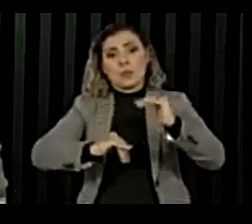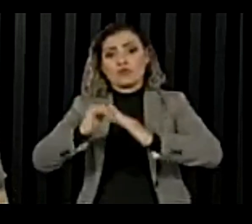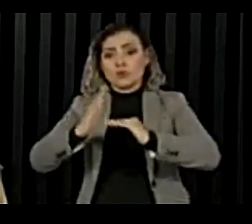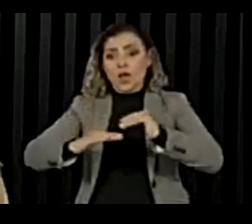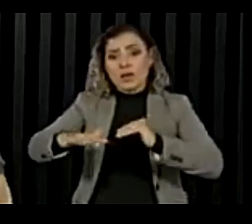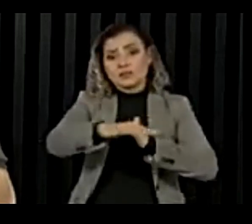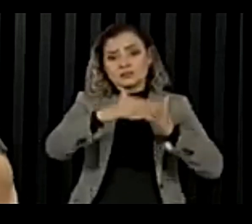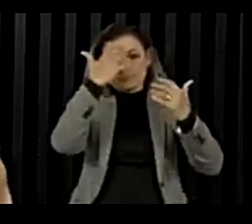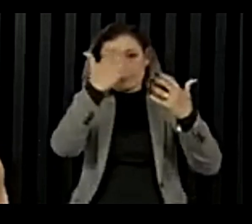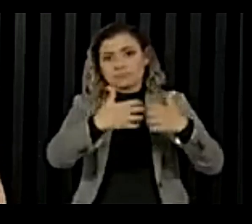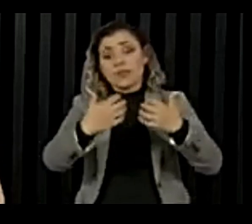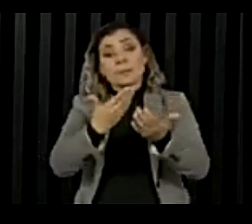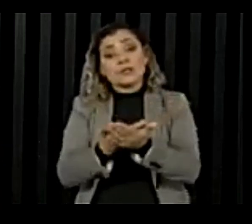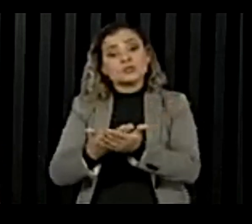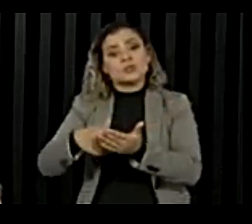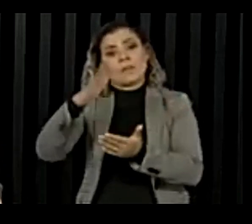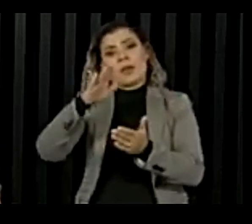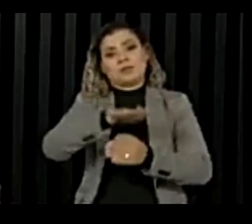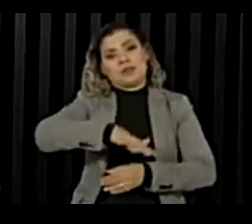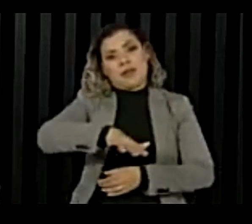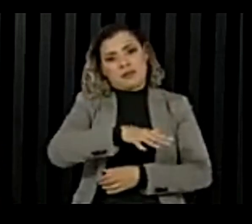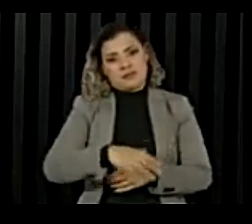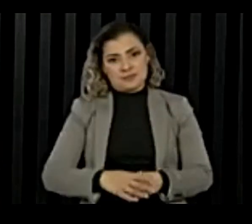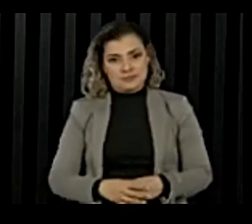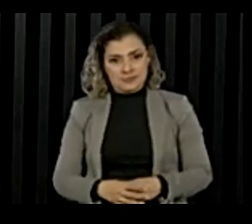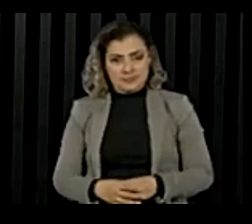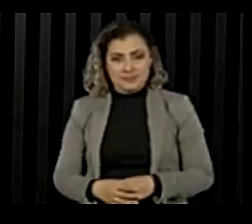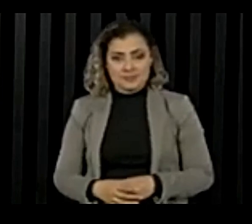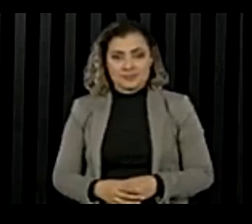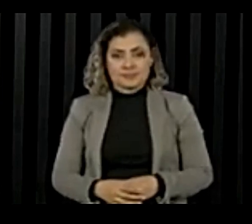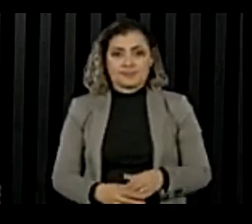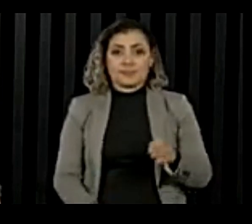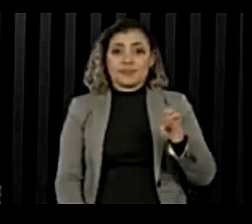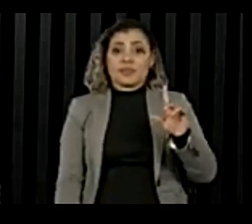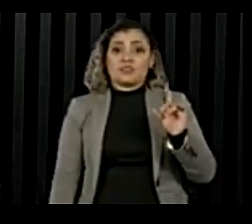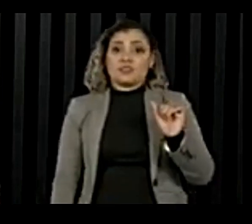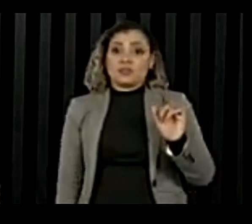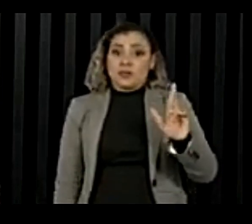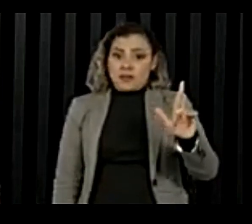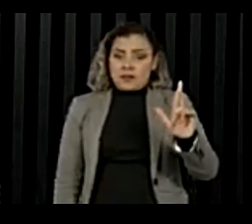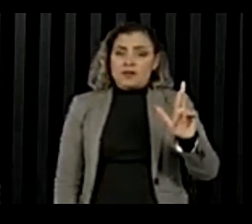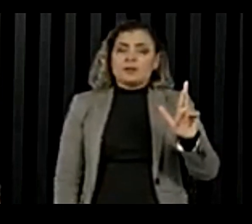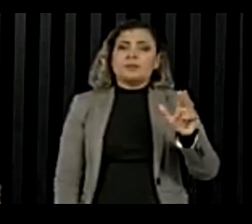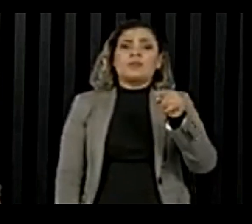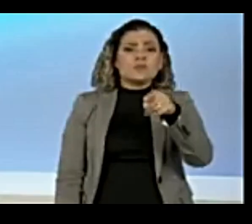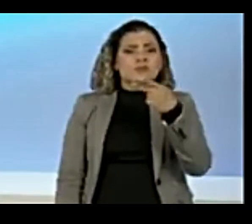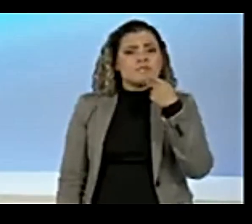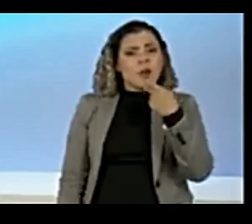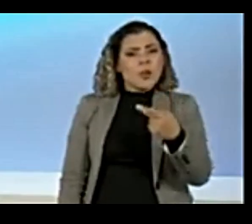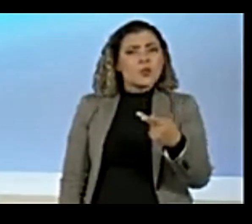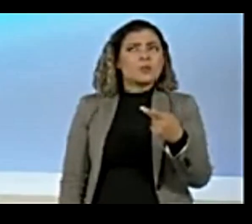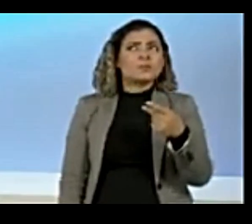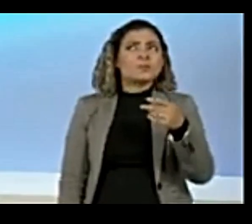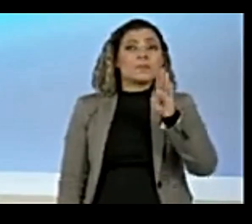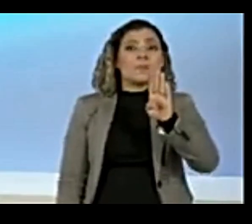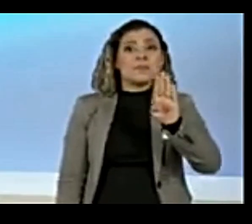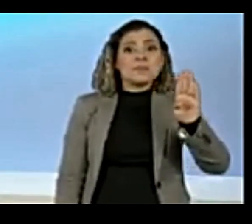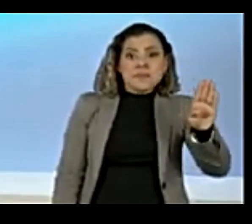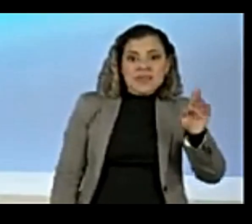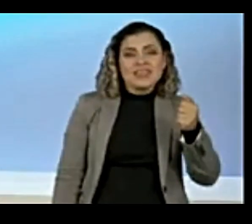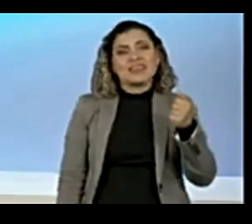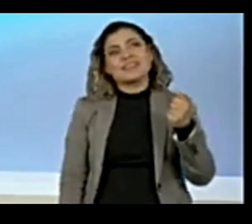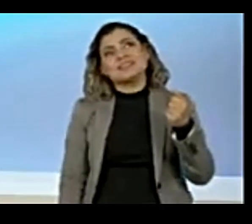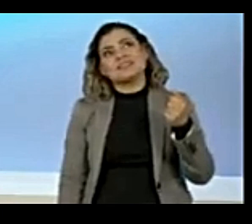para poder estudar mais a respeito disso. Edgar. O Felipe, você falou tanto do BBB, né? E teve